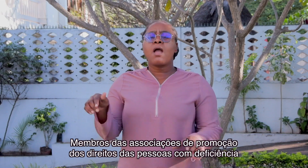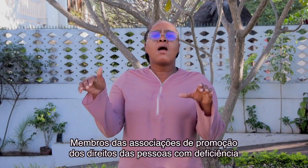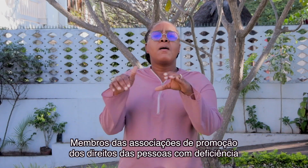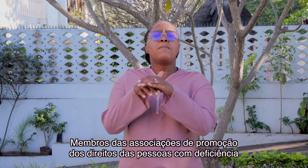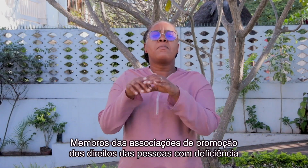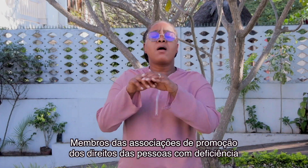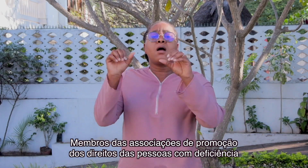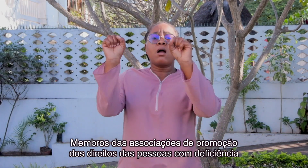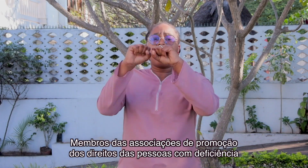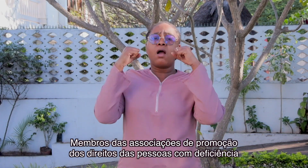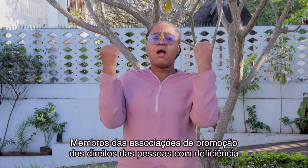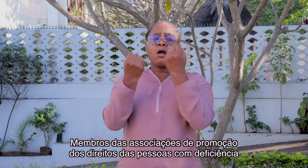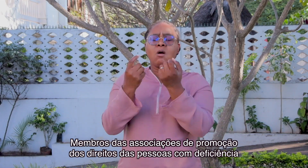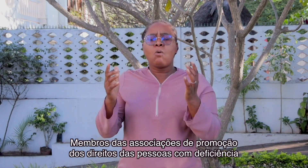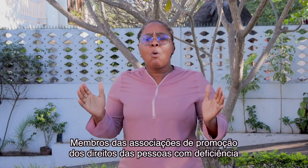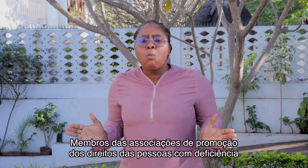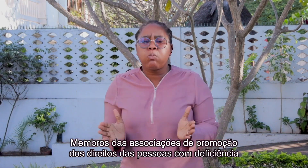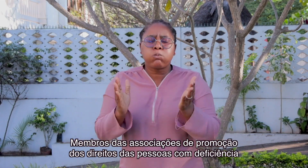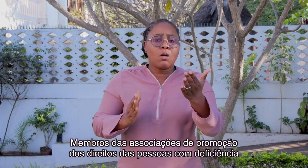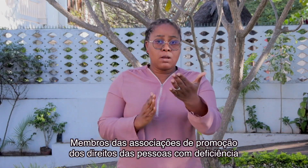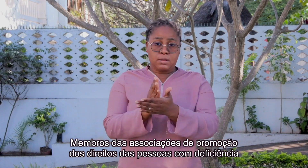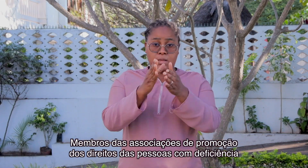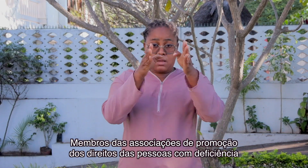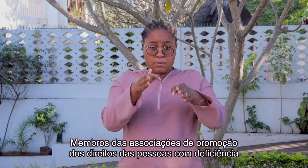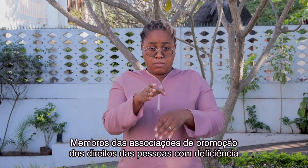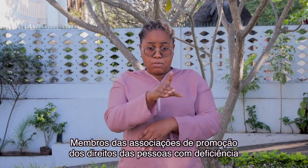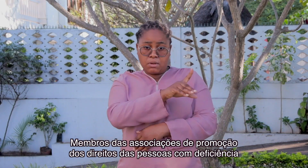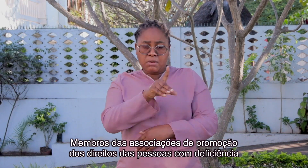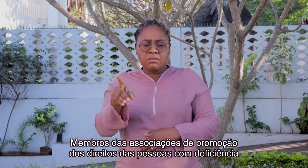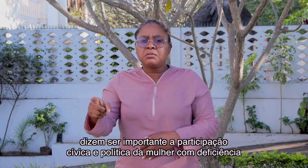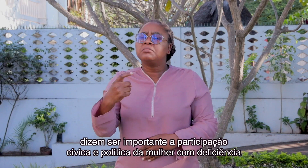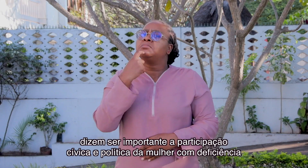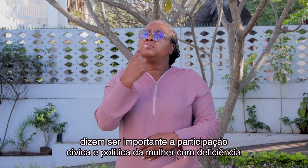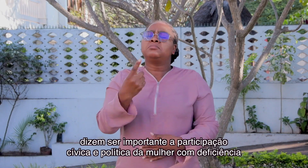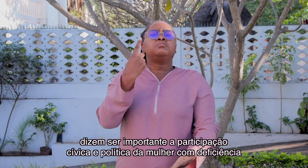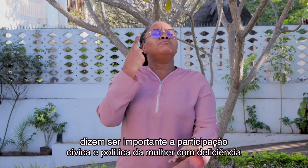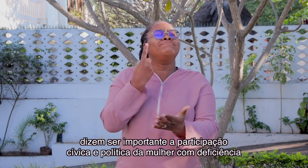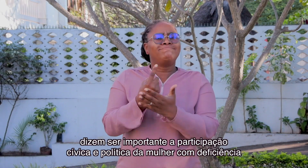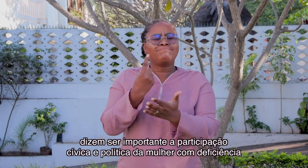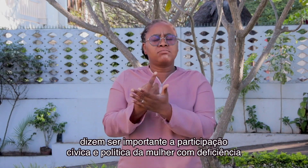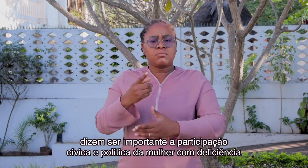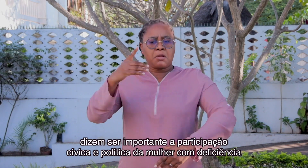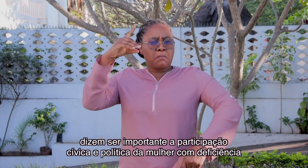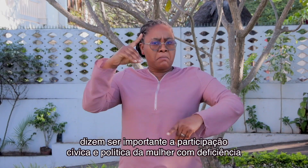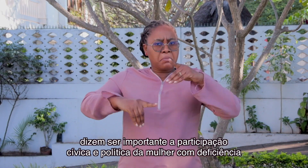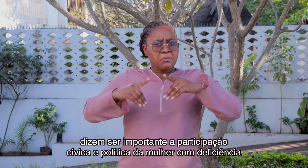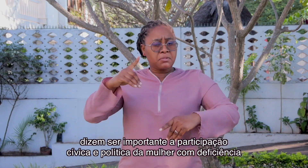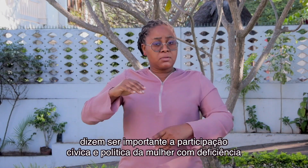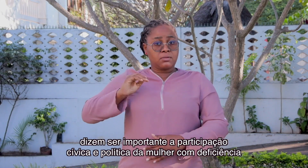Membros das Associações de Promoção dos Direitos das Pessoas com Deficiência dizem ser importante a participação cívica e política